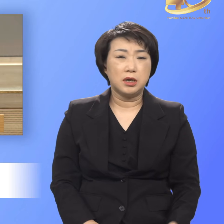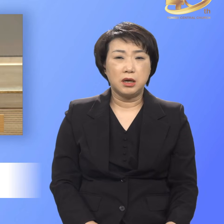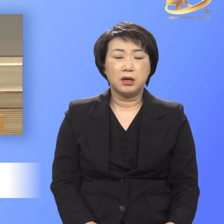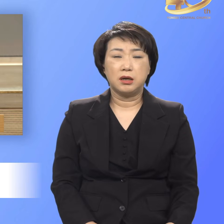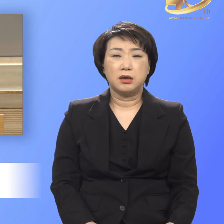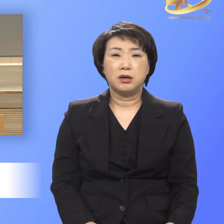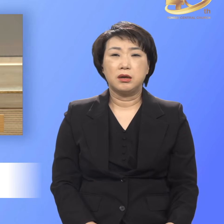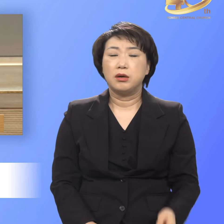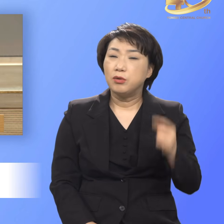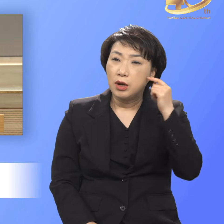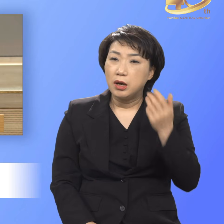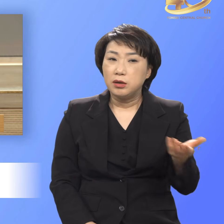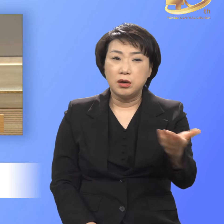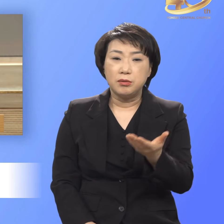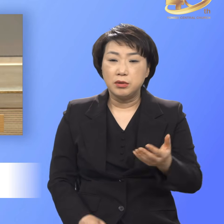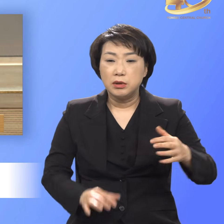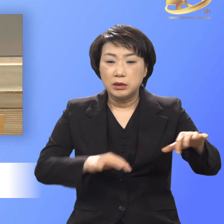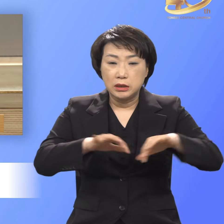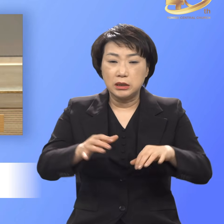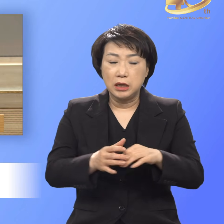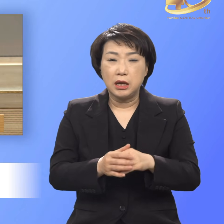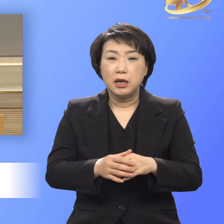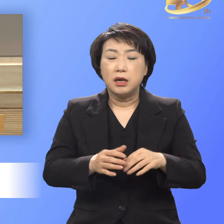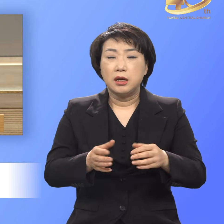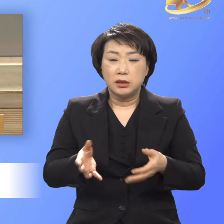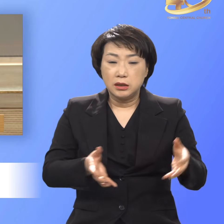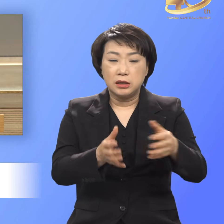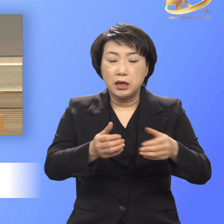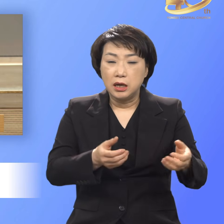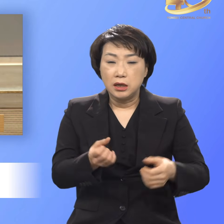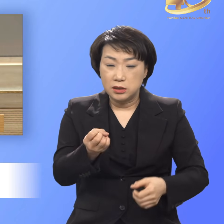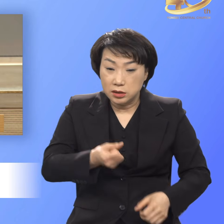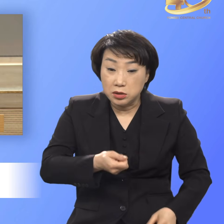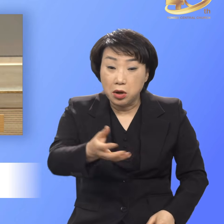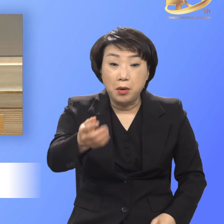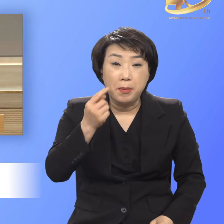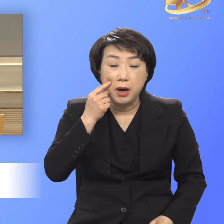씨가 안 맥히냐? 뒷바닥에 떨어진 씨가 싹이 나고 자랄 수 없겠지.